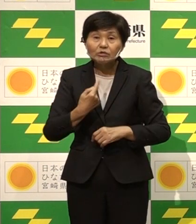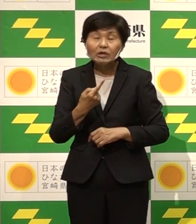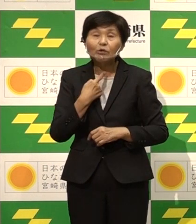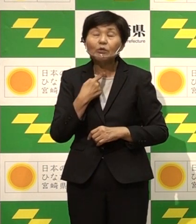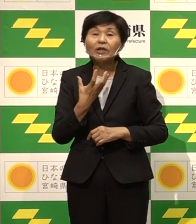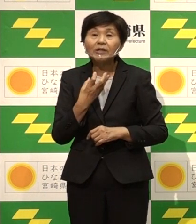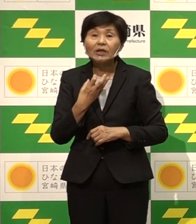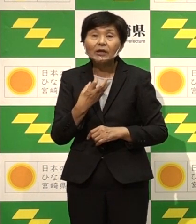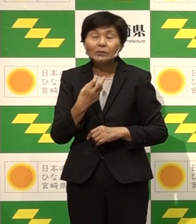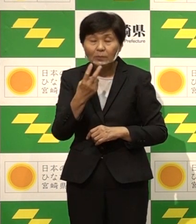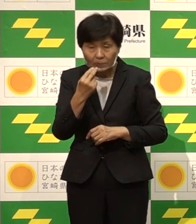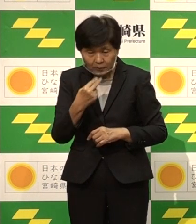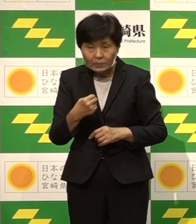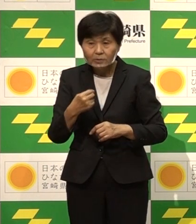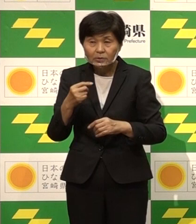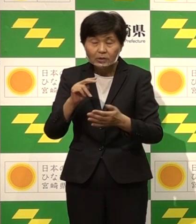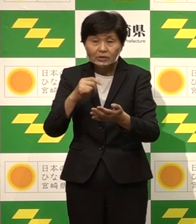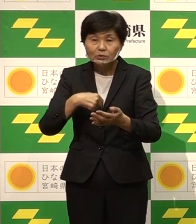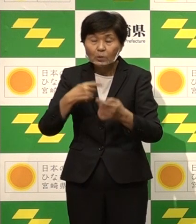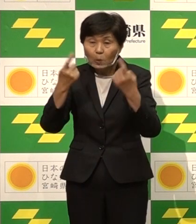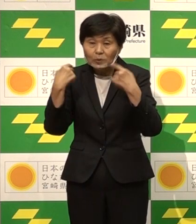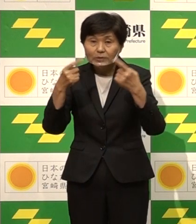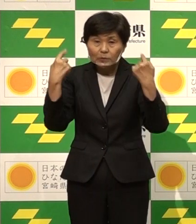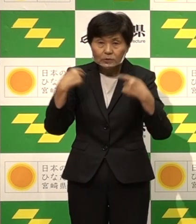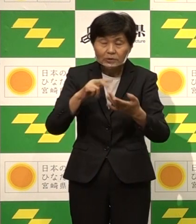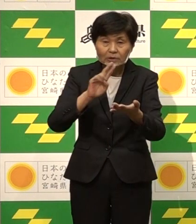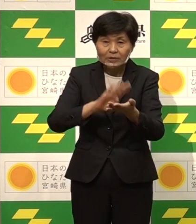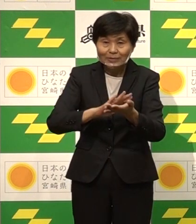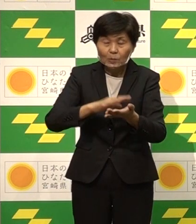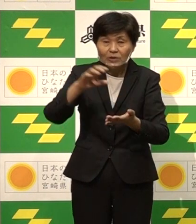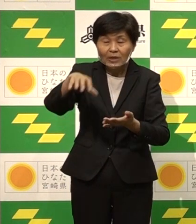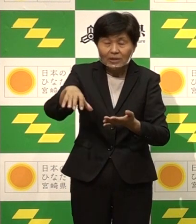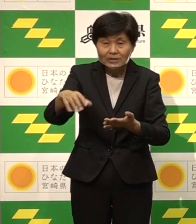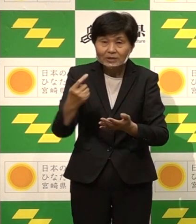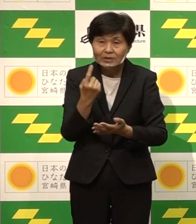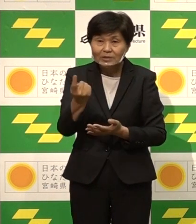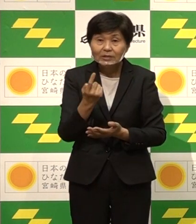が医療機関を受診した結果が、この、10代以下の、